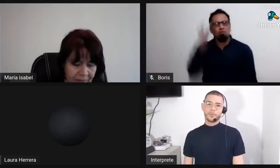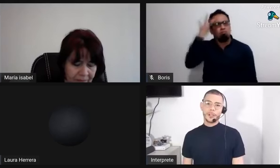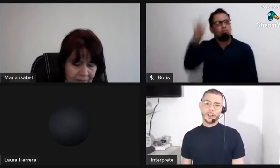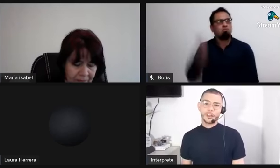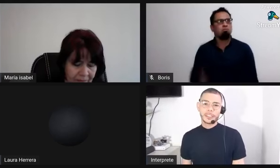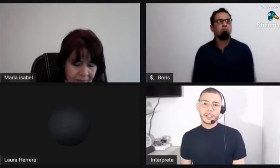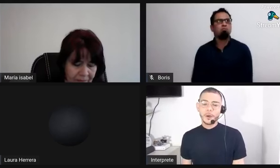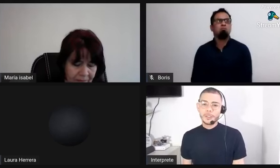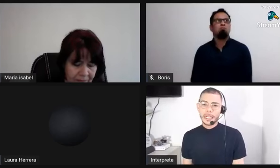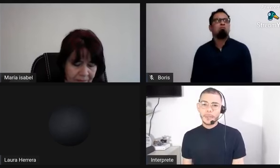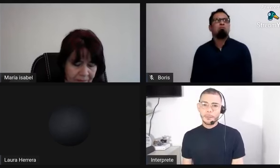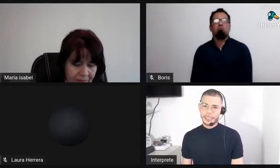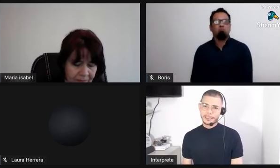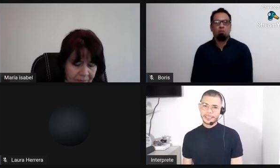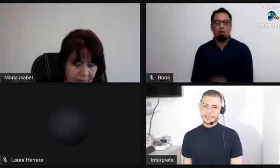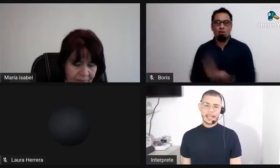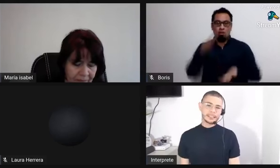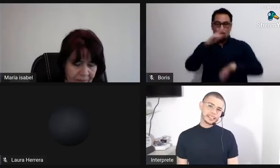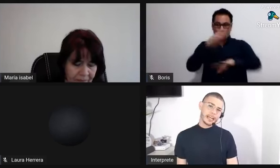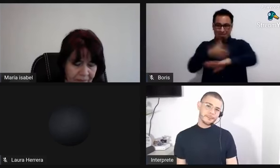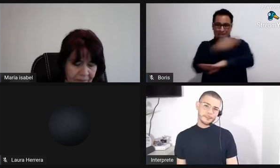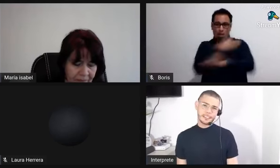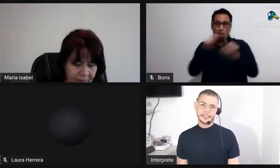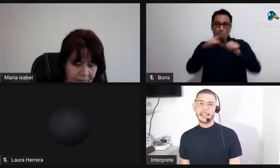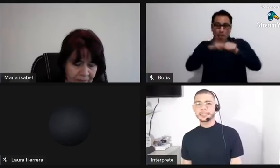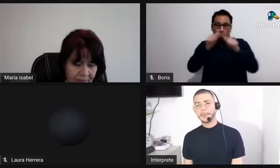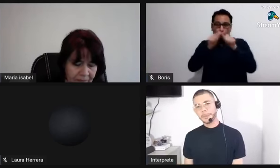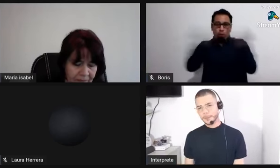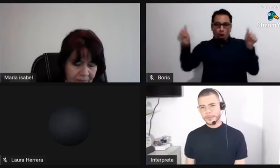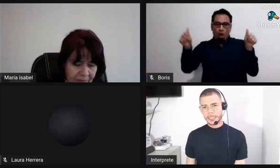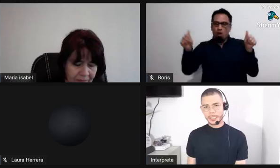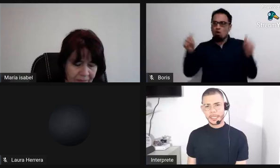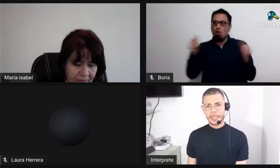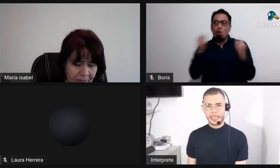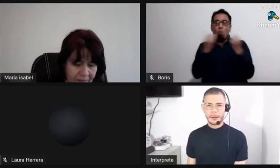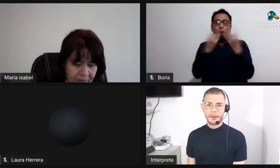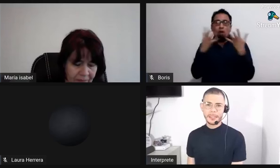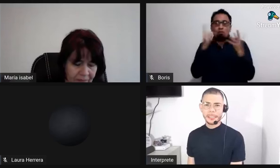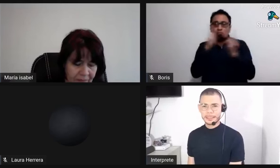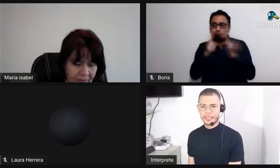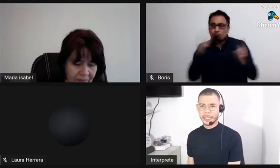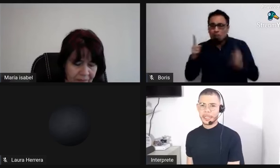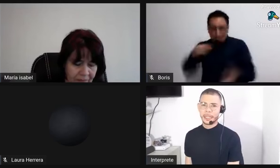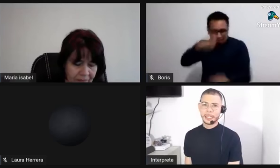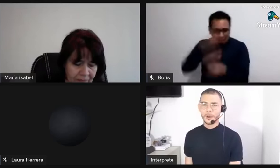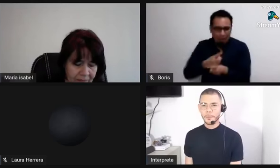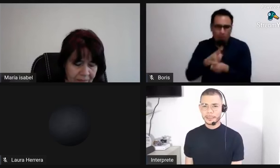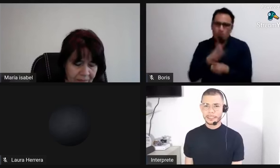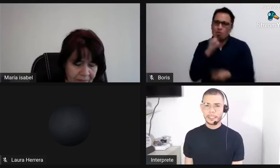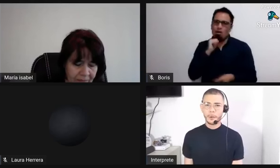Bueno, no tengo una respuesta exacta frente a esa pregunta que acaba de hacer el compañero